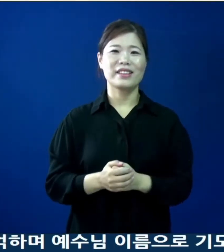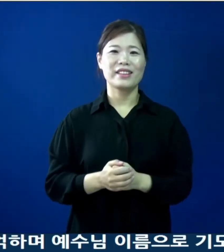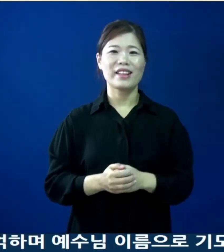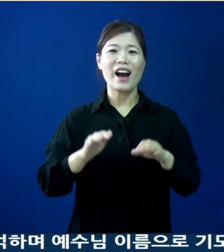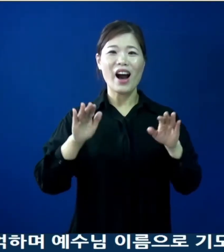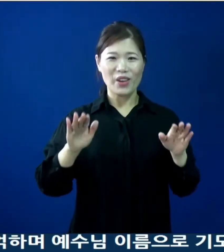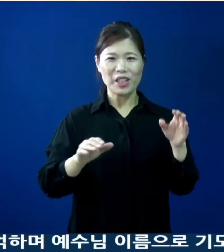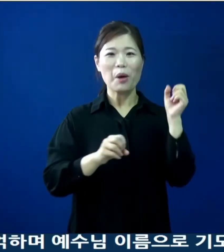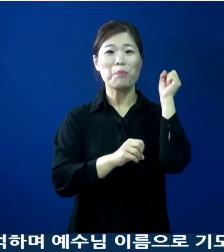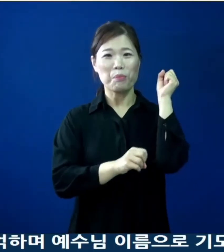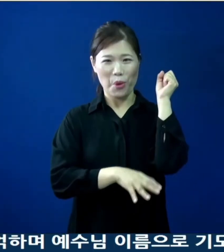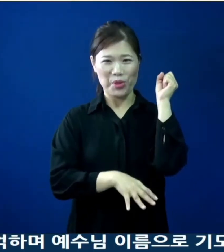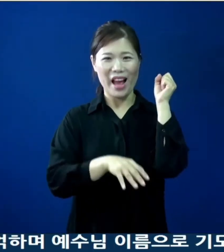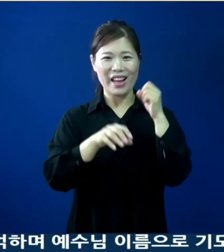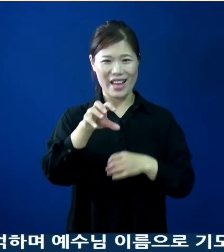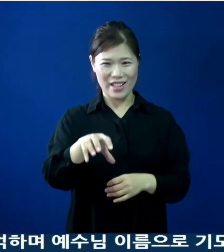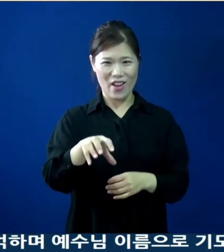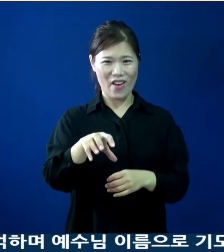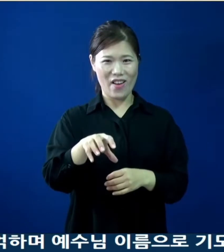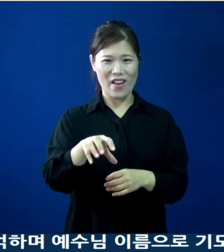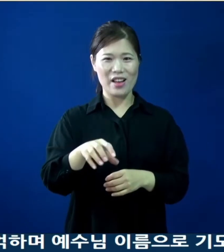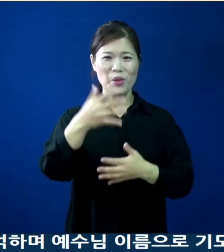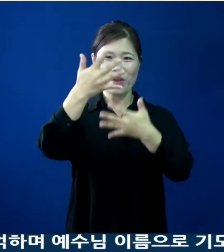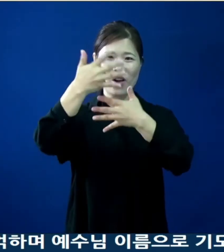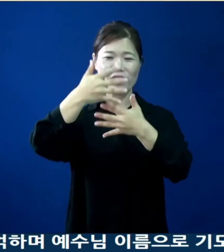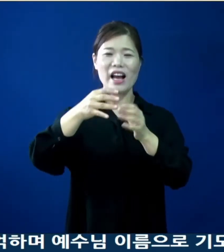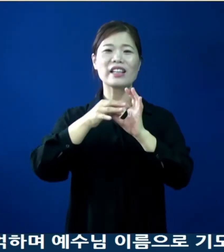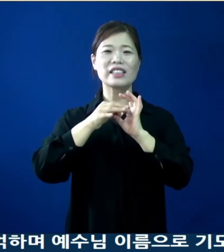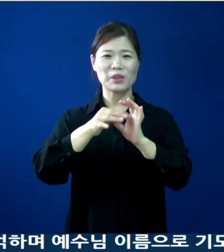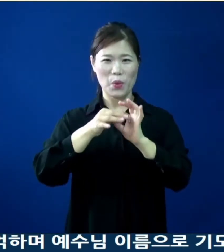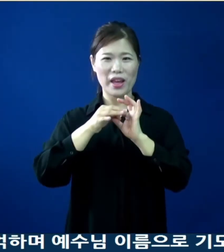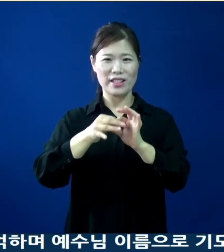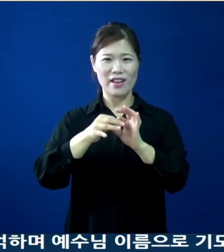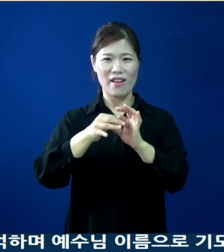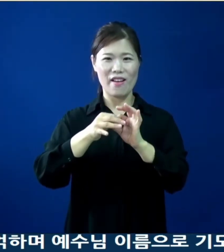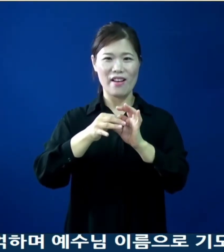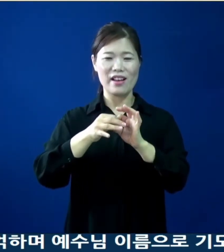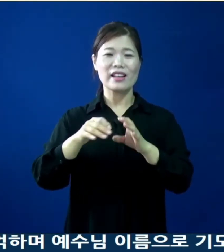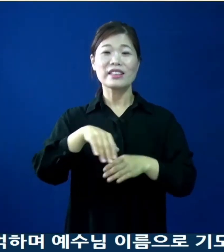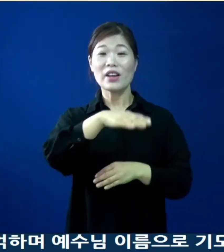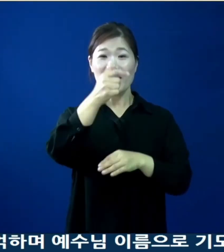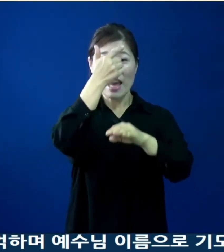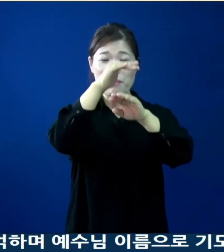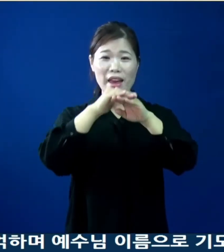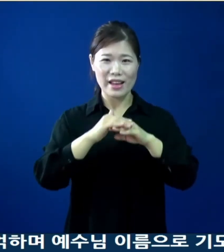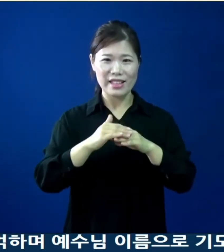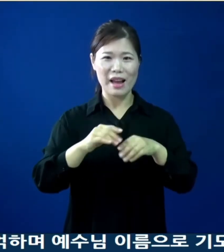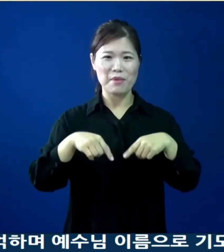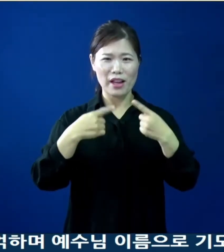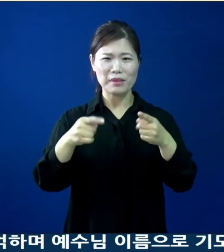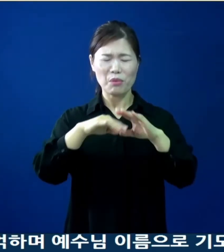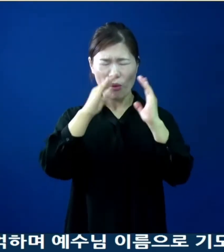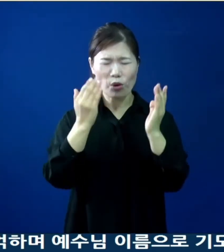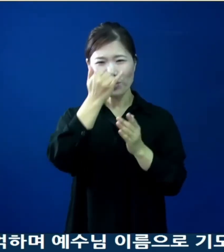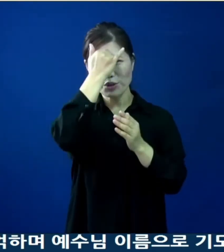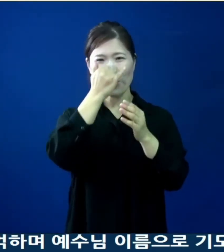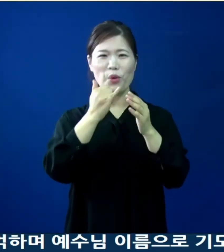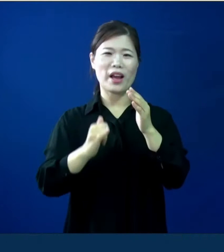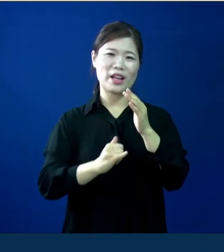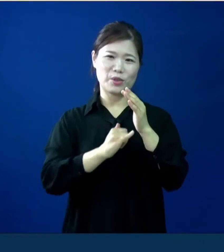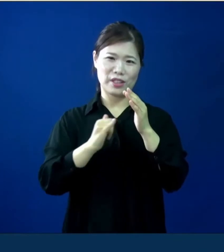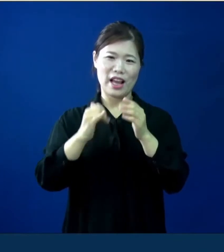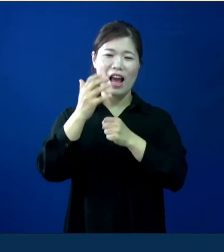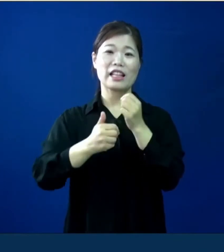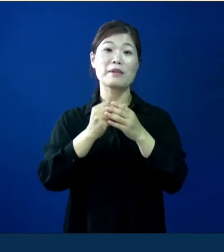오늘도 본당에서 또 영상을 통해서 실시간으로 예배에 참여하는 모든 중현의 가족들, 하나님의